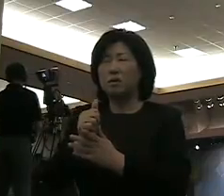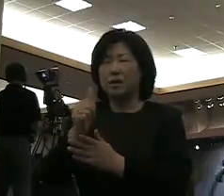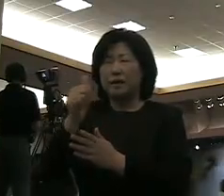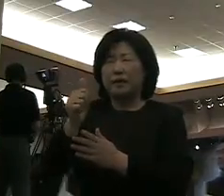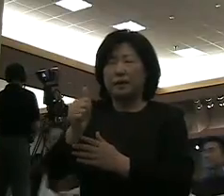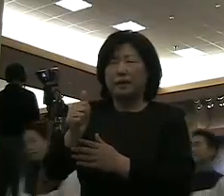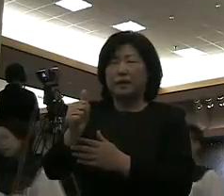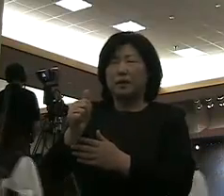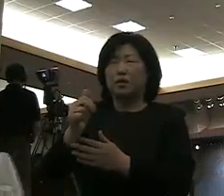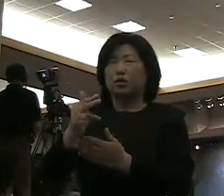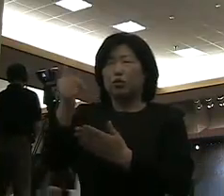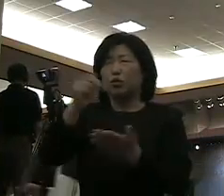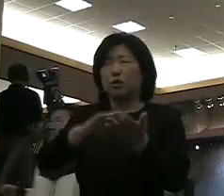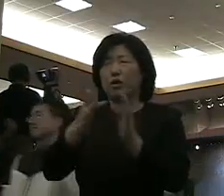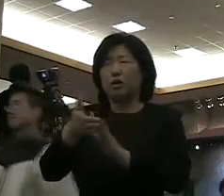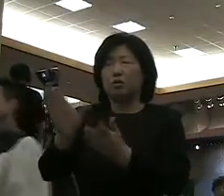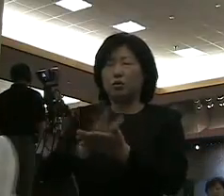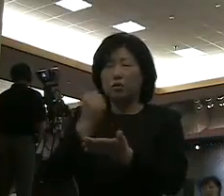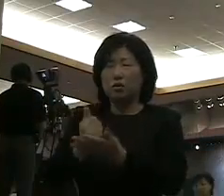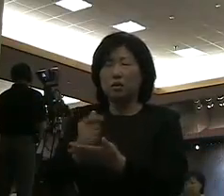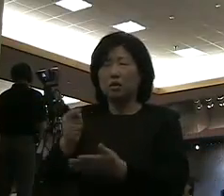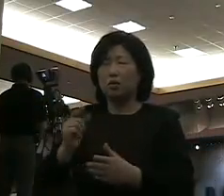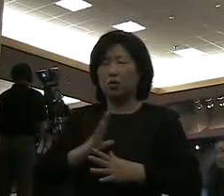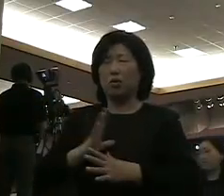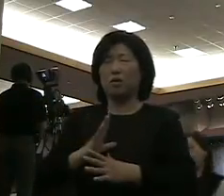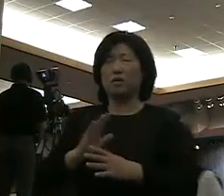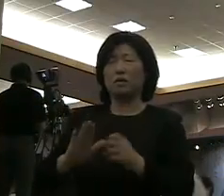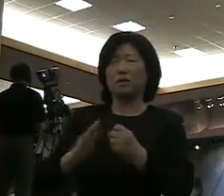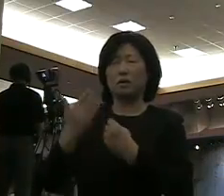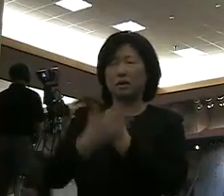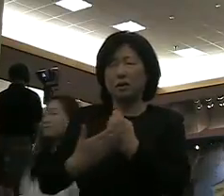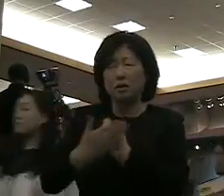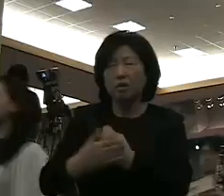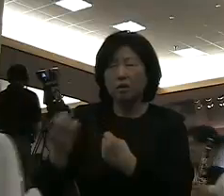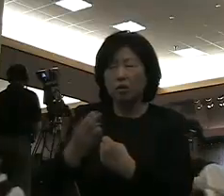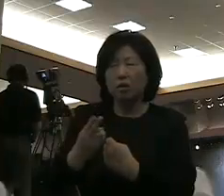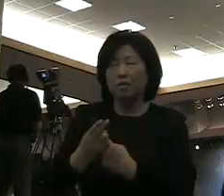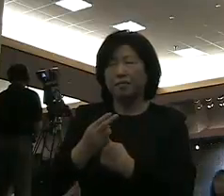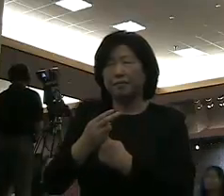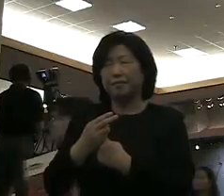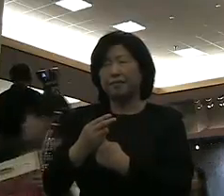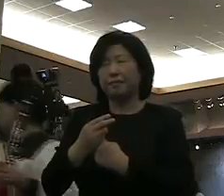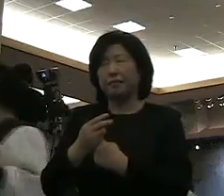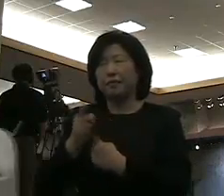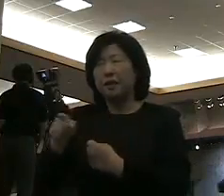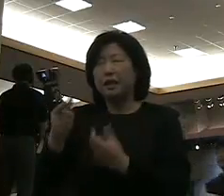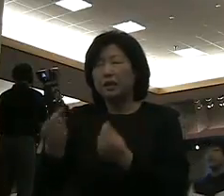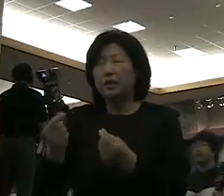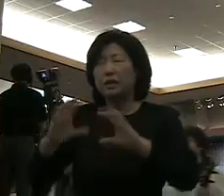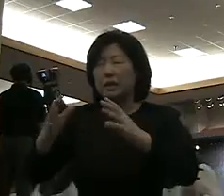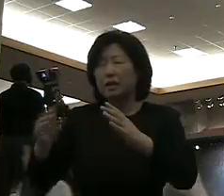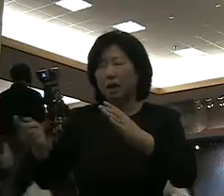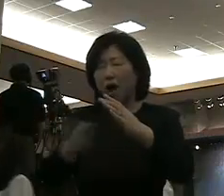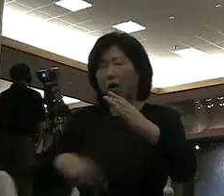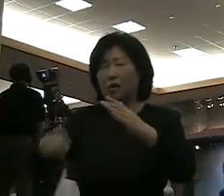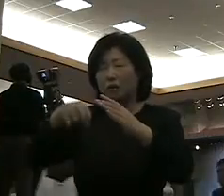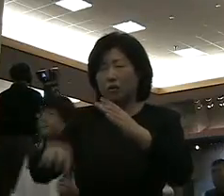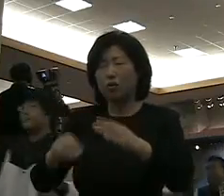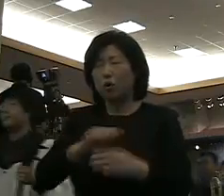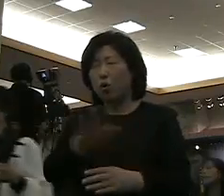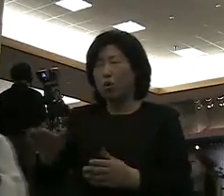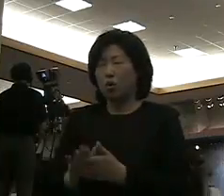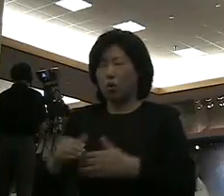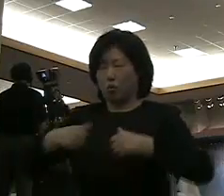주 예수 그리스도의 그 놀라우신 은혜와 이러한 세상 가운데서도